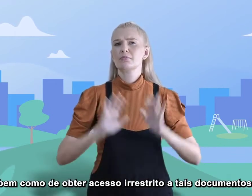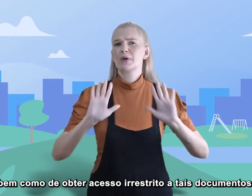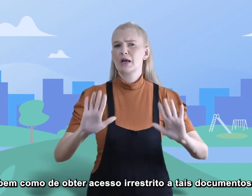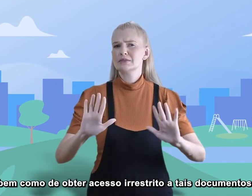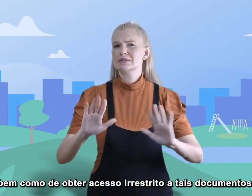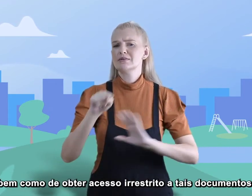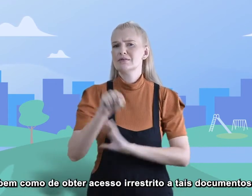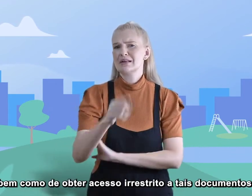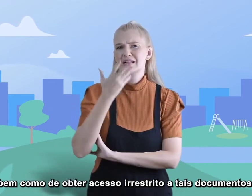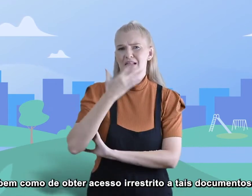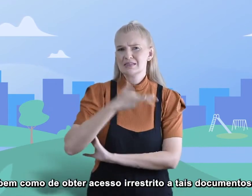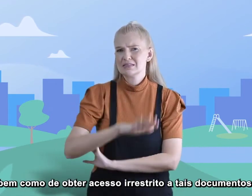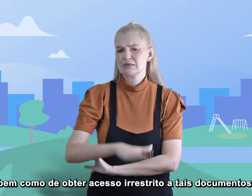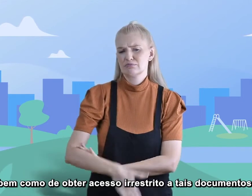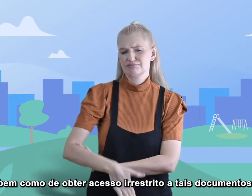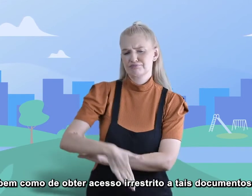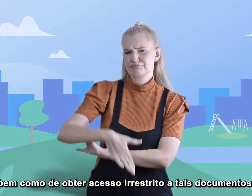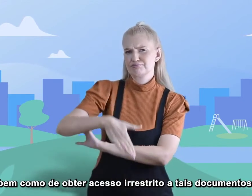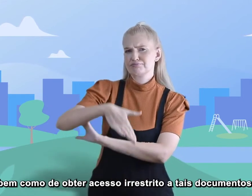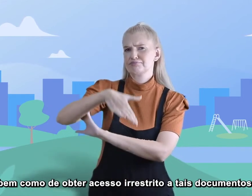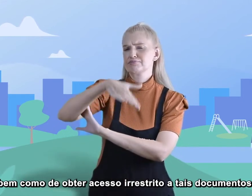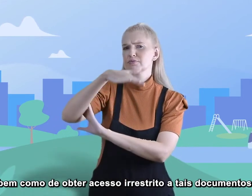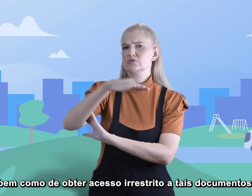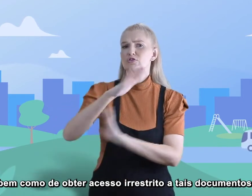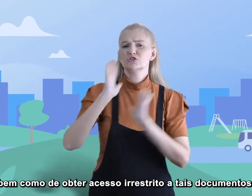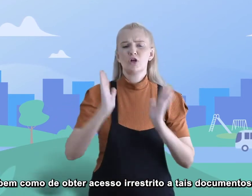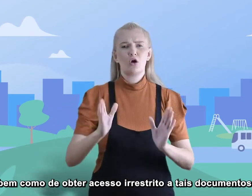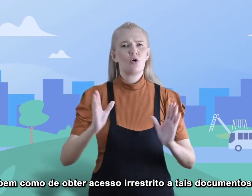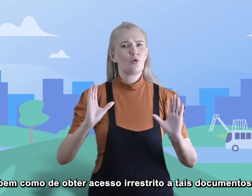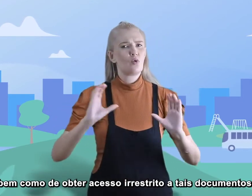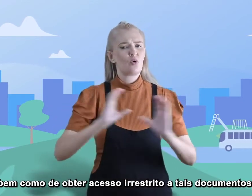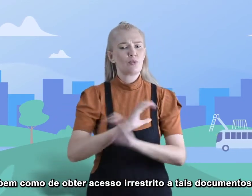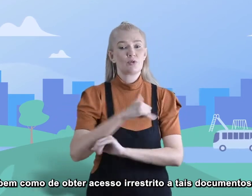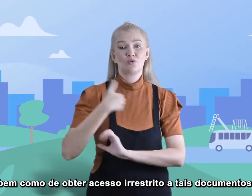bem como de obter acesso irrestrito a tais documentos.